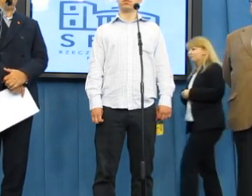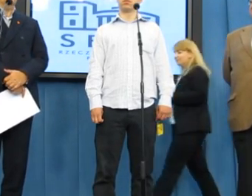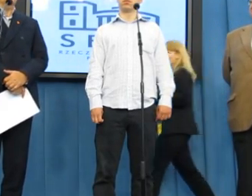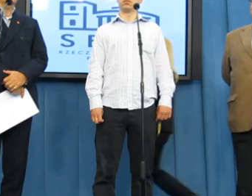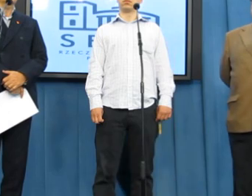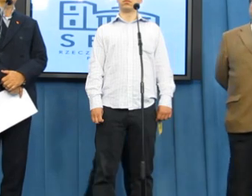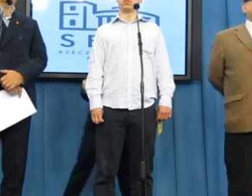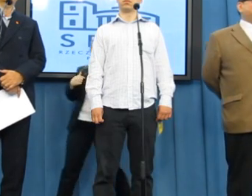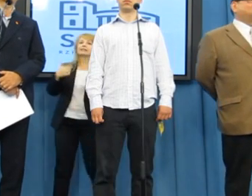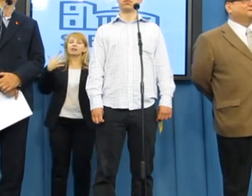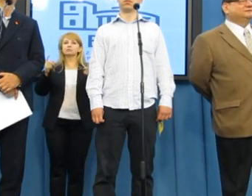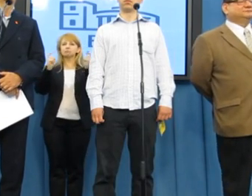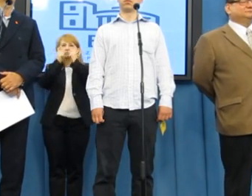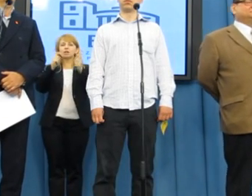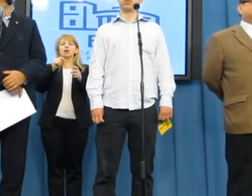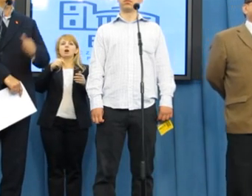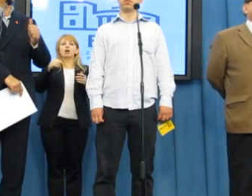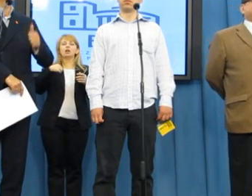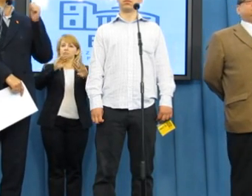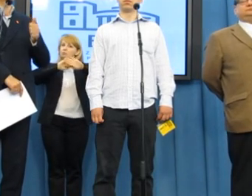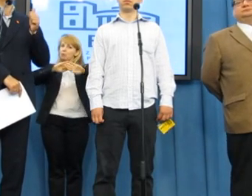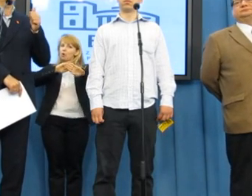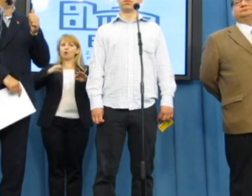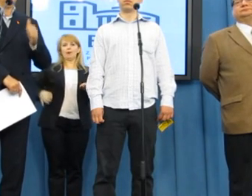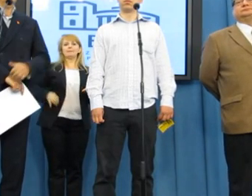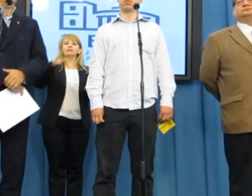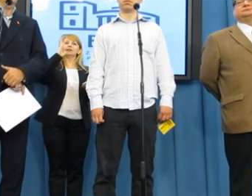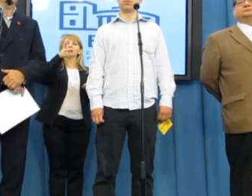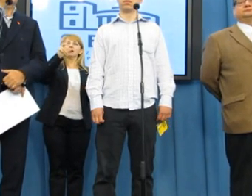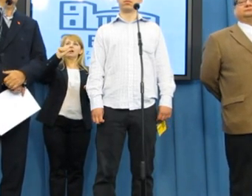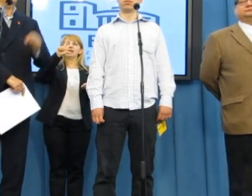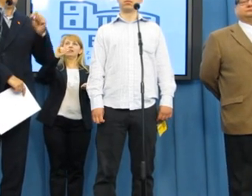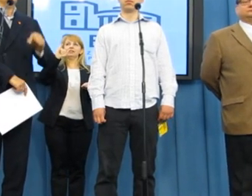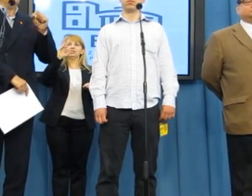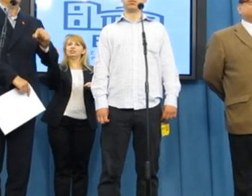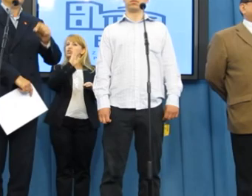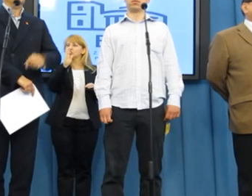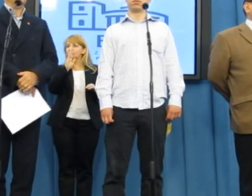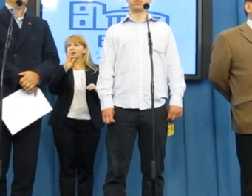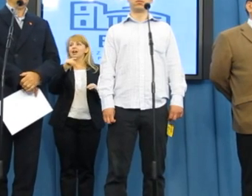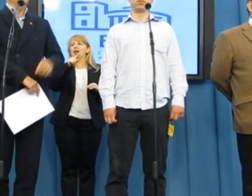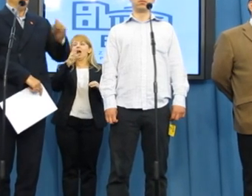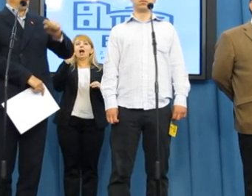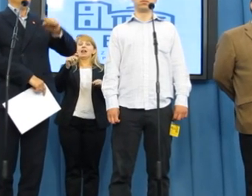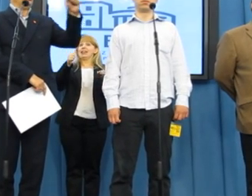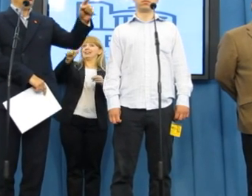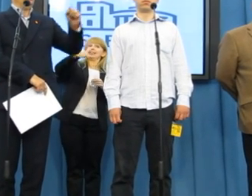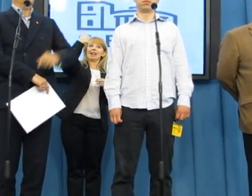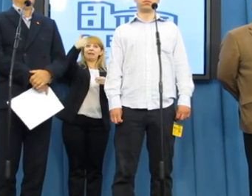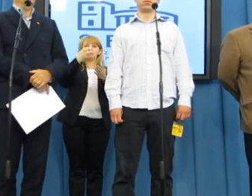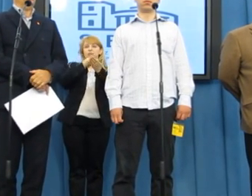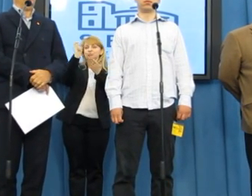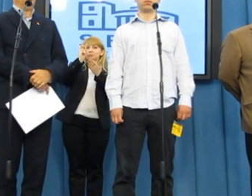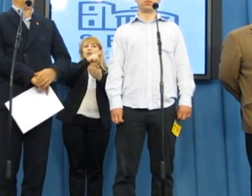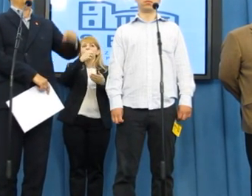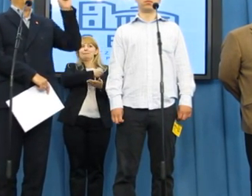za podłość ze strony Czarzastego, ponieważ najpierw wyrzuca się posła z własnego klubu, bo to jest przypadek Ryszarda Kalisza. Nie on przechodzi do